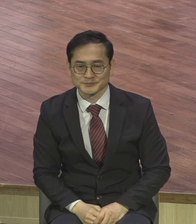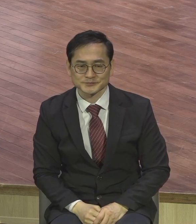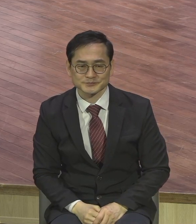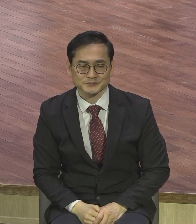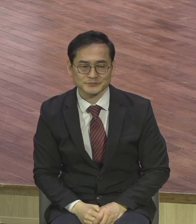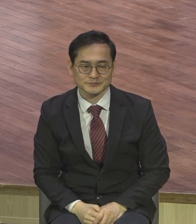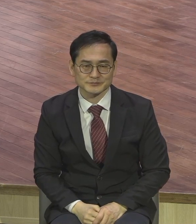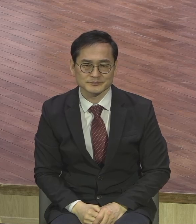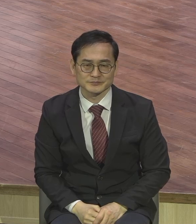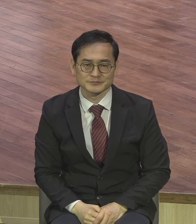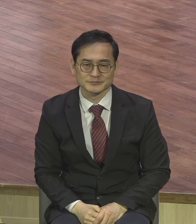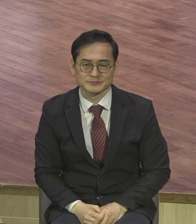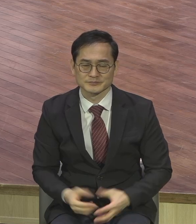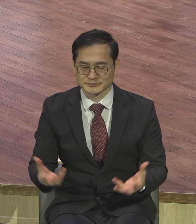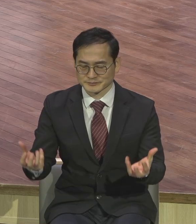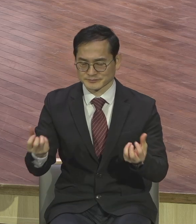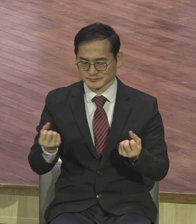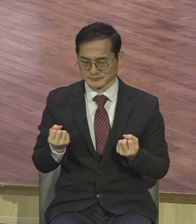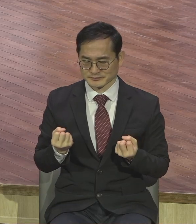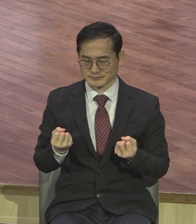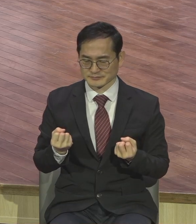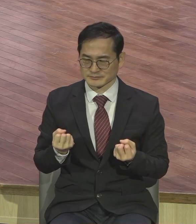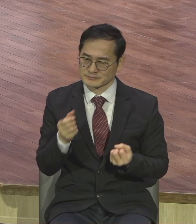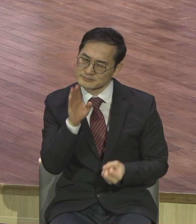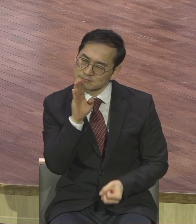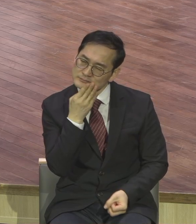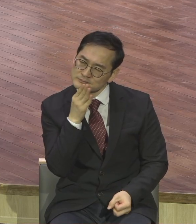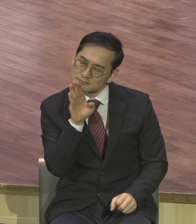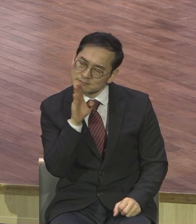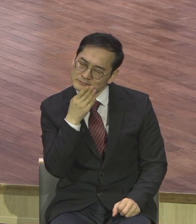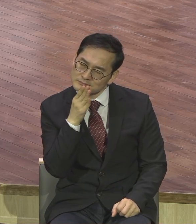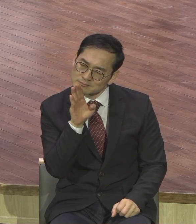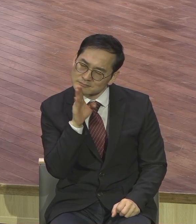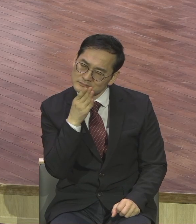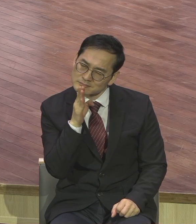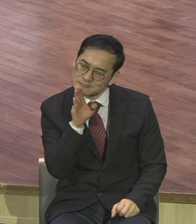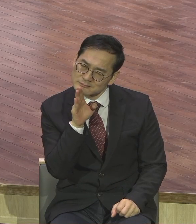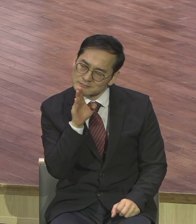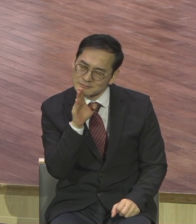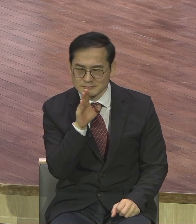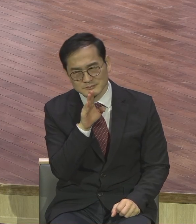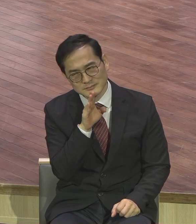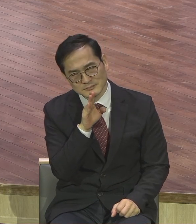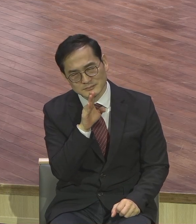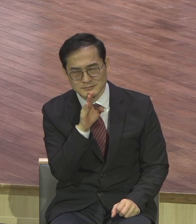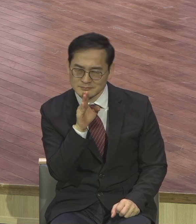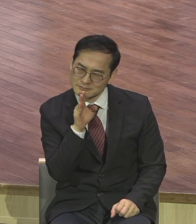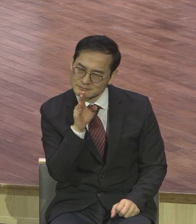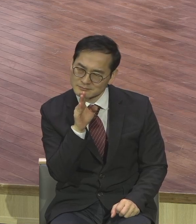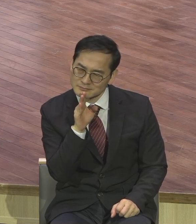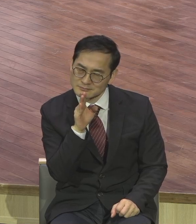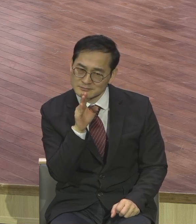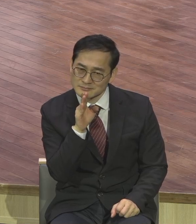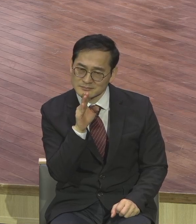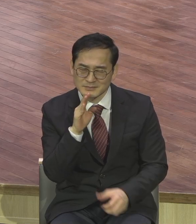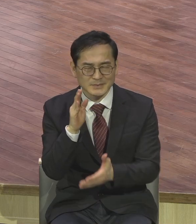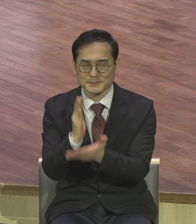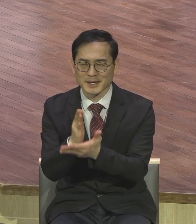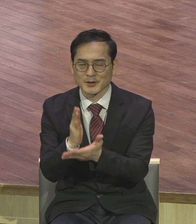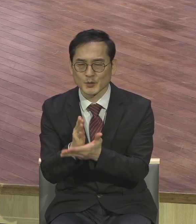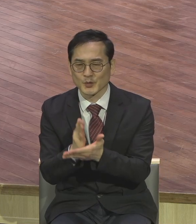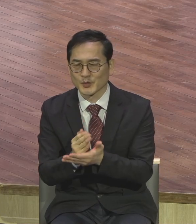여러분이 자꾸 두 마음 품고 의심하고 여러분 이래서 그렇지 정말 바보스러울 정도로 미쳤다 소리 들을